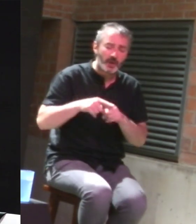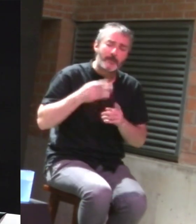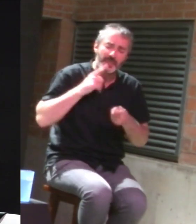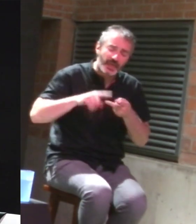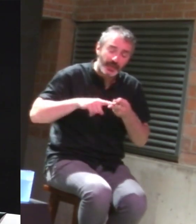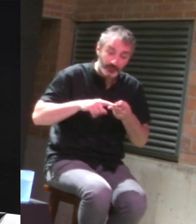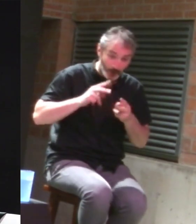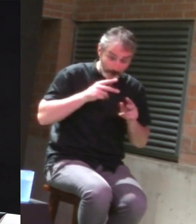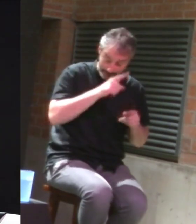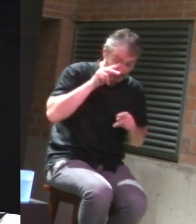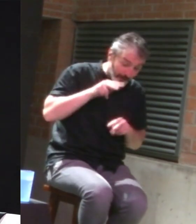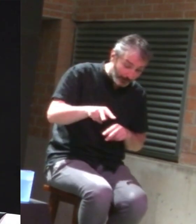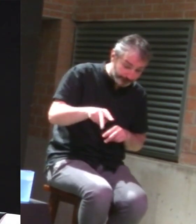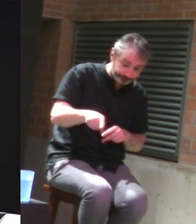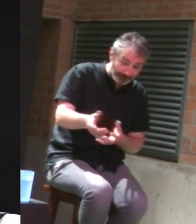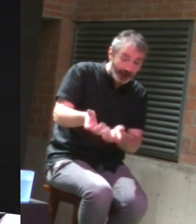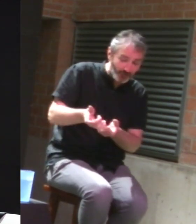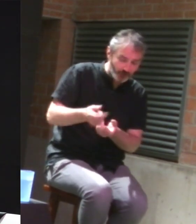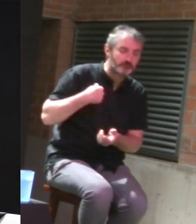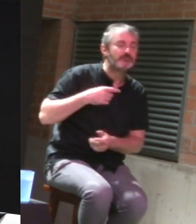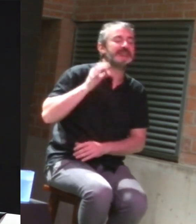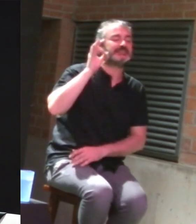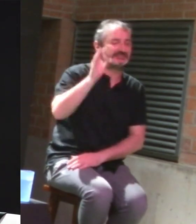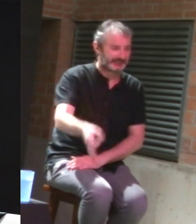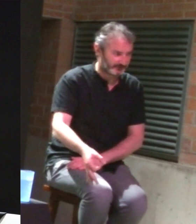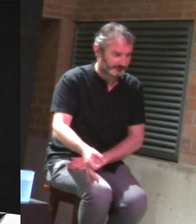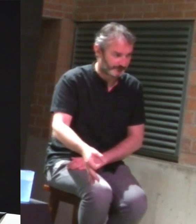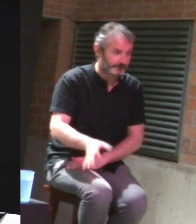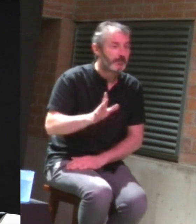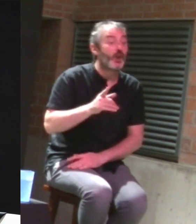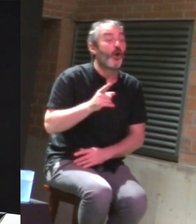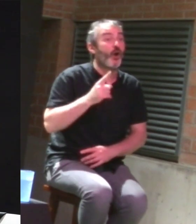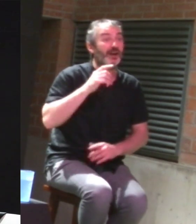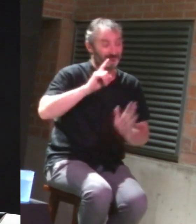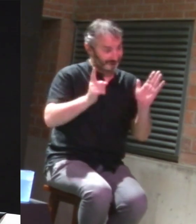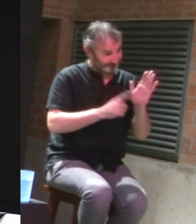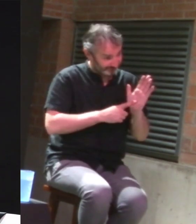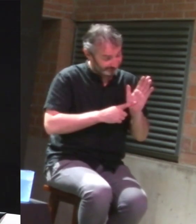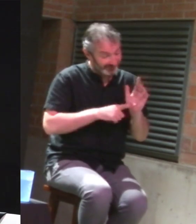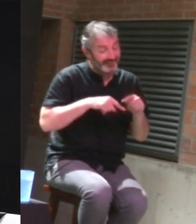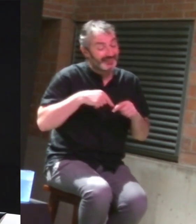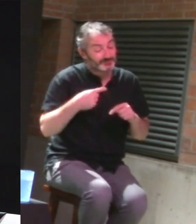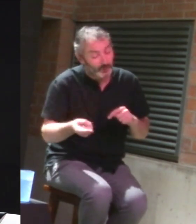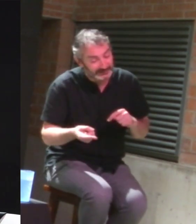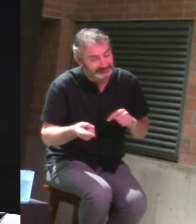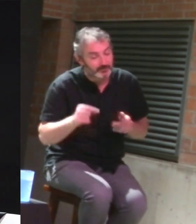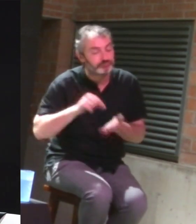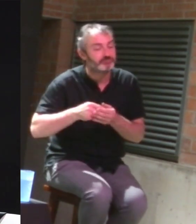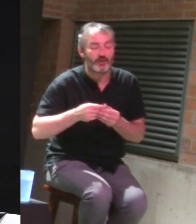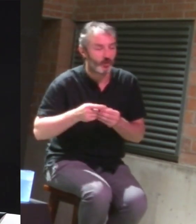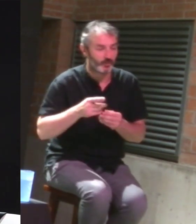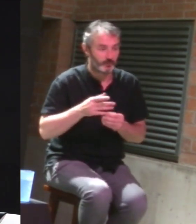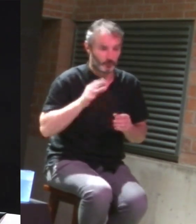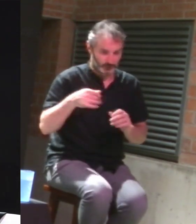i paulatinament es aniran aplicant, però com veureu, amb moltes reticències. Quan esclata aquesta vaga? esclata el